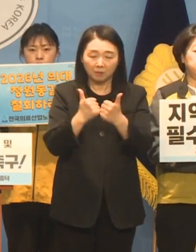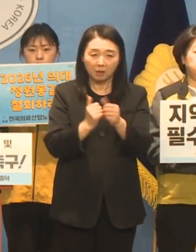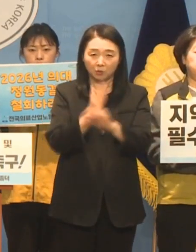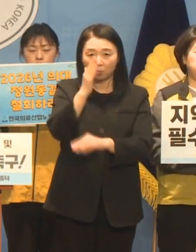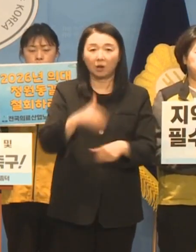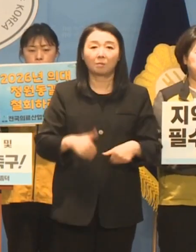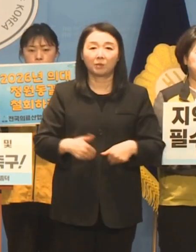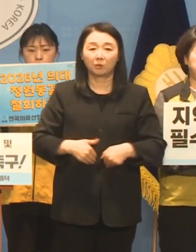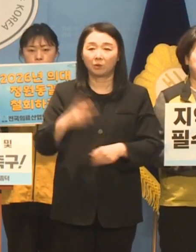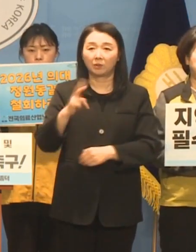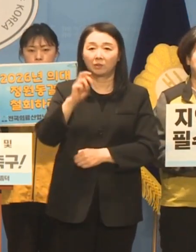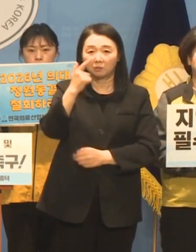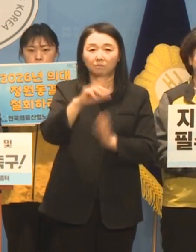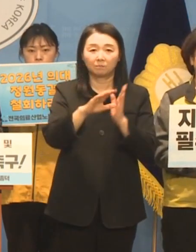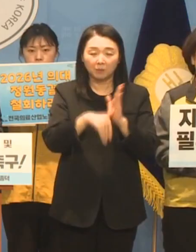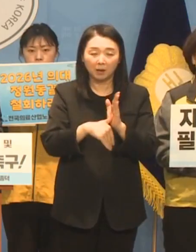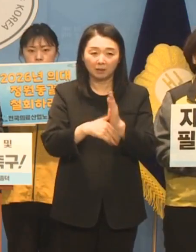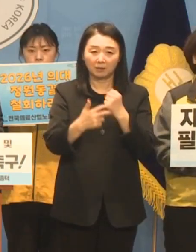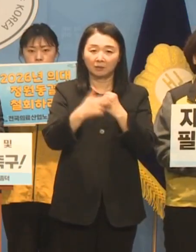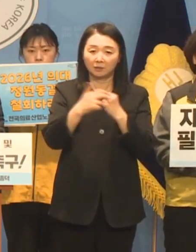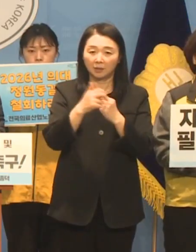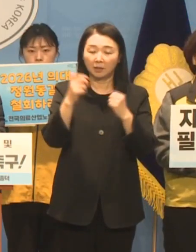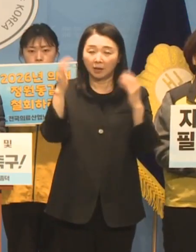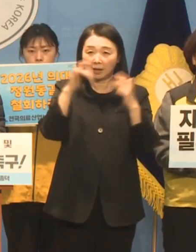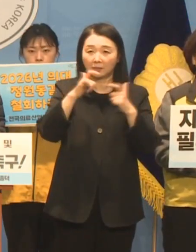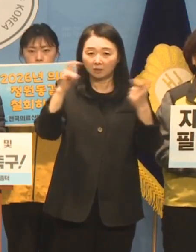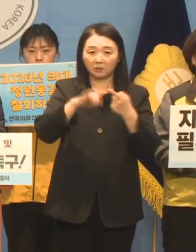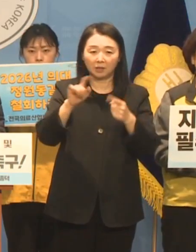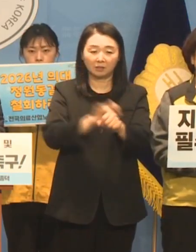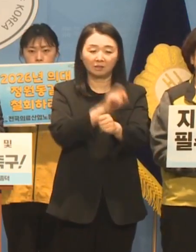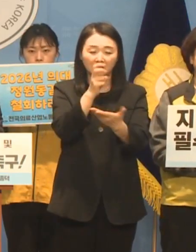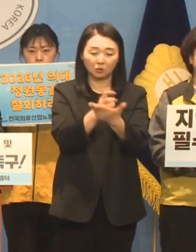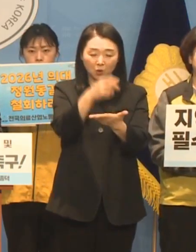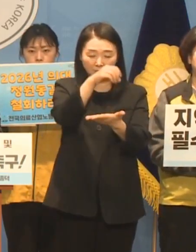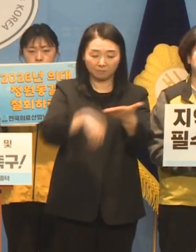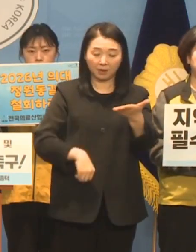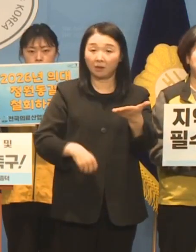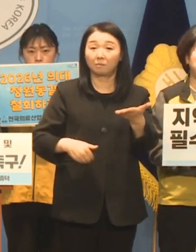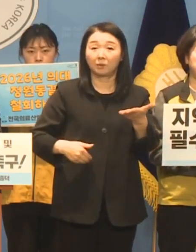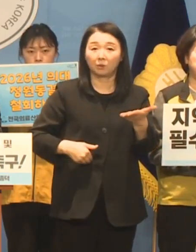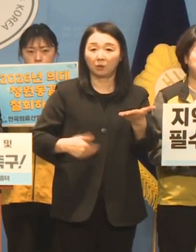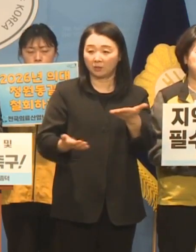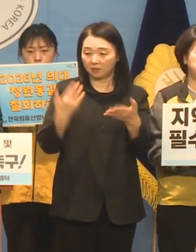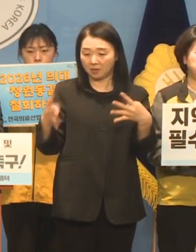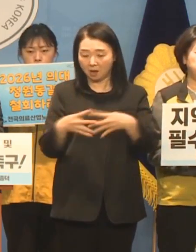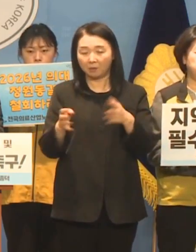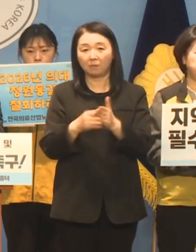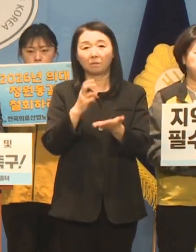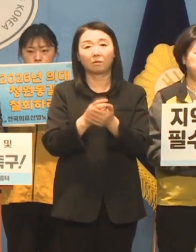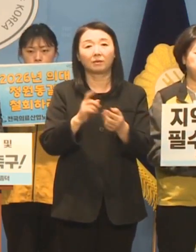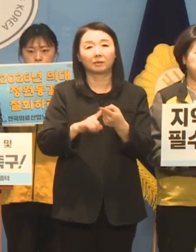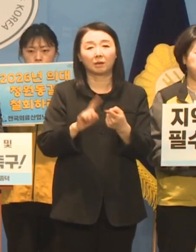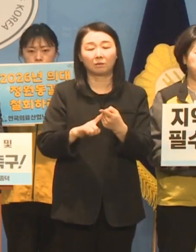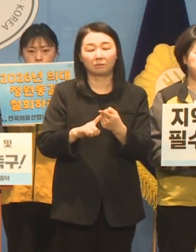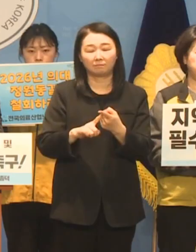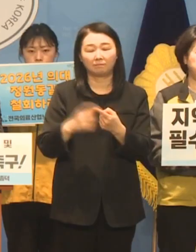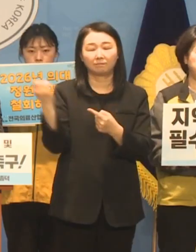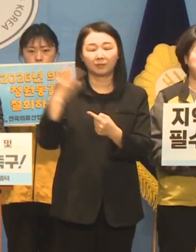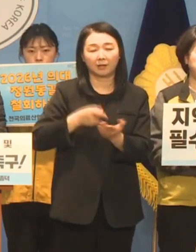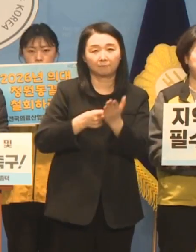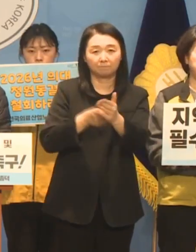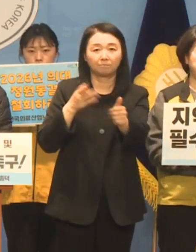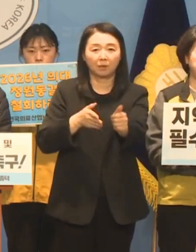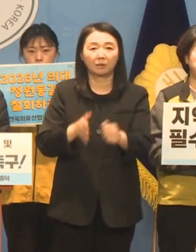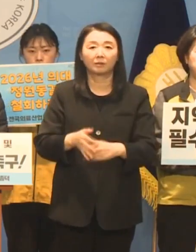통과시키고 2026년 의대 정원에 대한 특례 조항을 삭제하고 이전에 합의된 법안으로 처리하기를